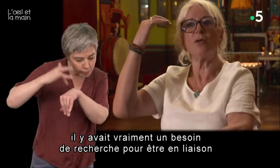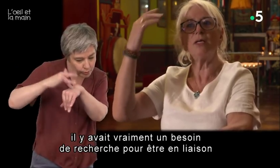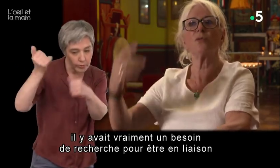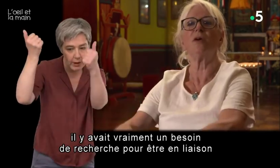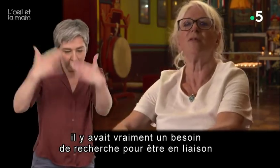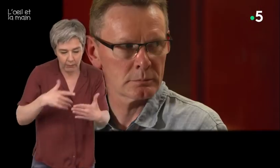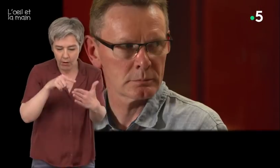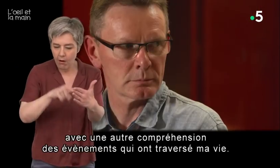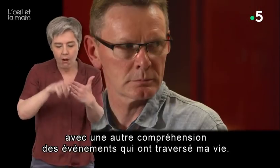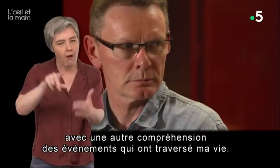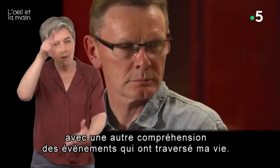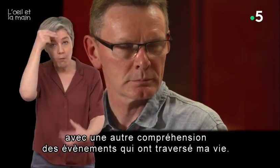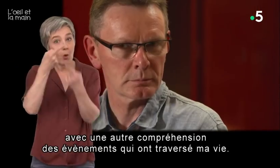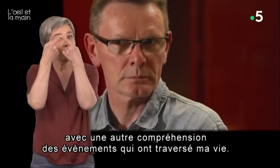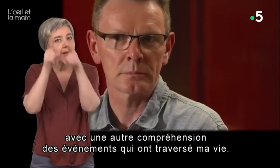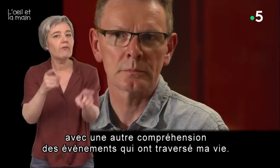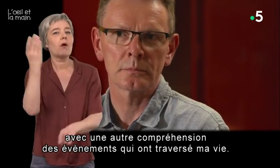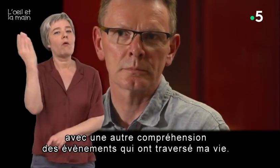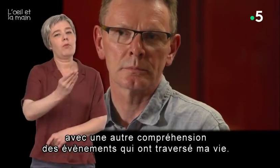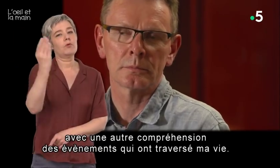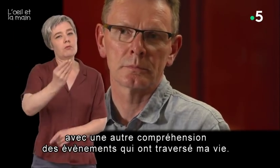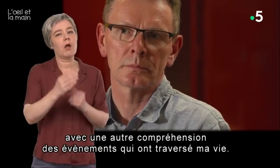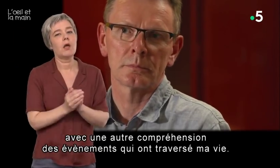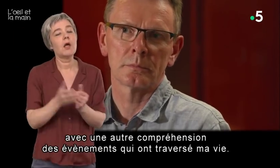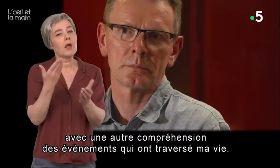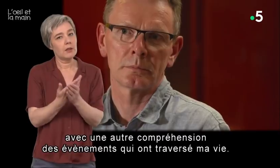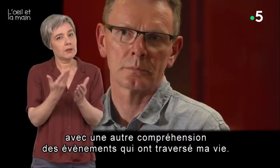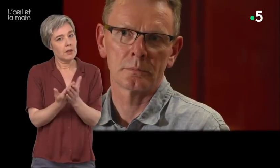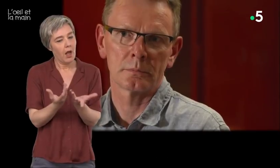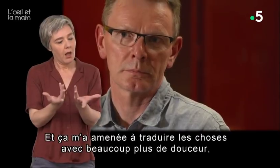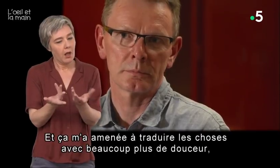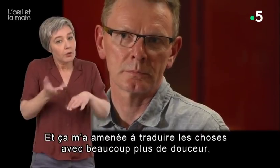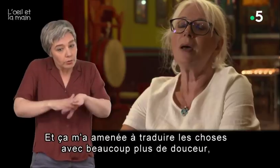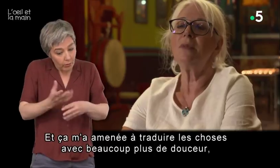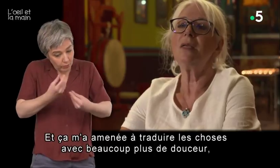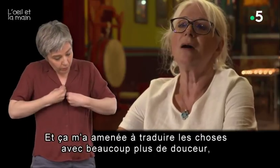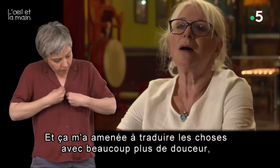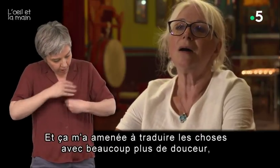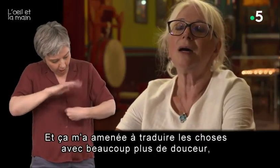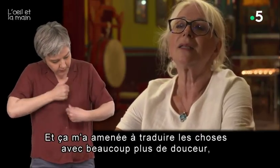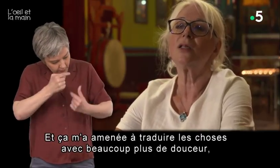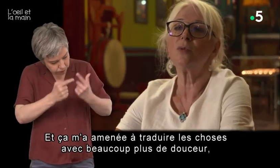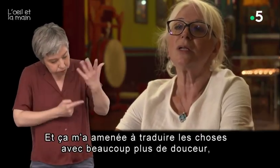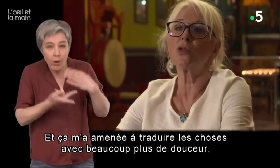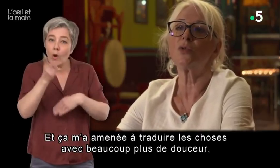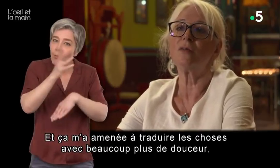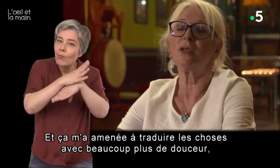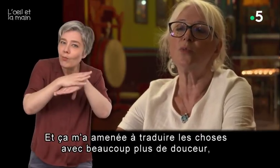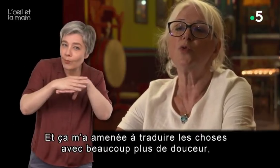en liaison avec une autre compréhension des événements qu'ont traversé ma vie. Et ça m'a amené à traduire les choses avec beaucoup